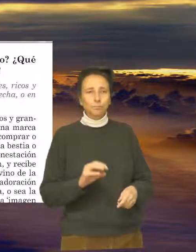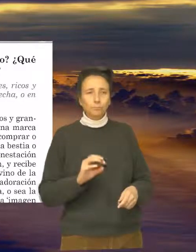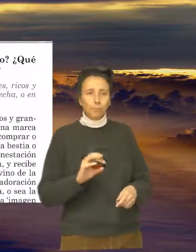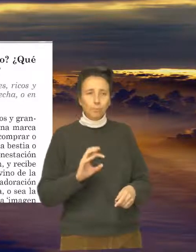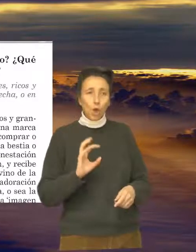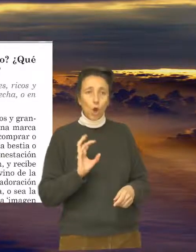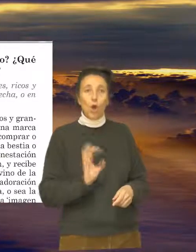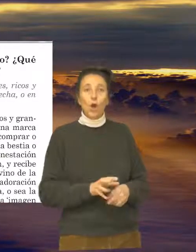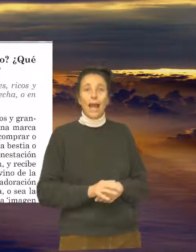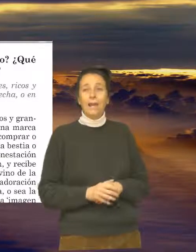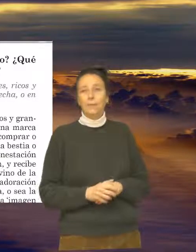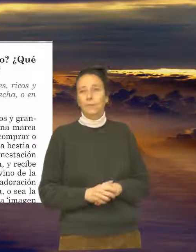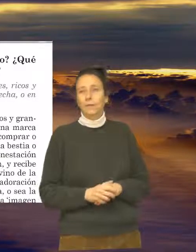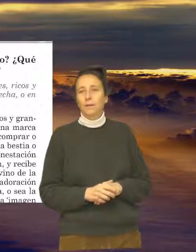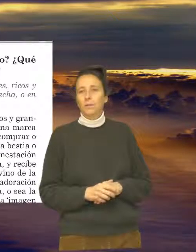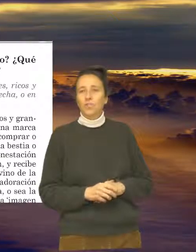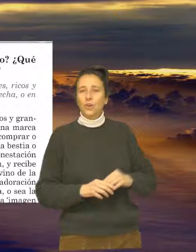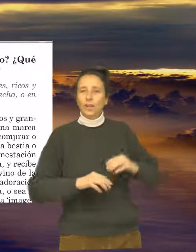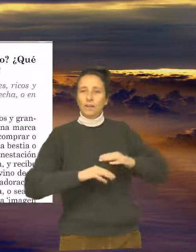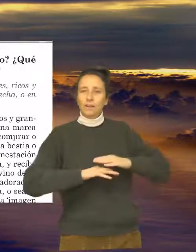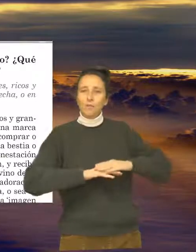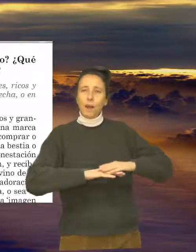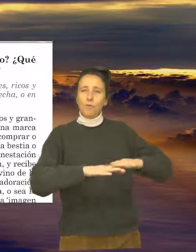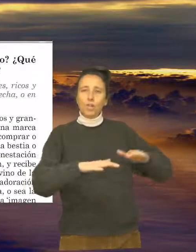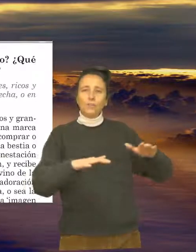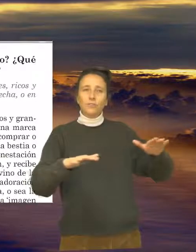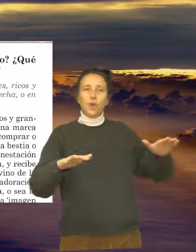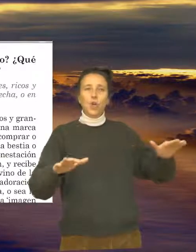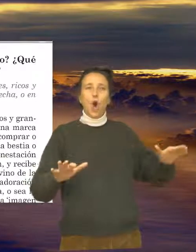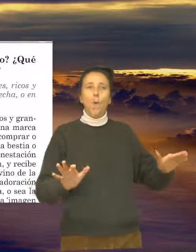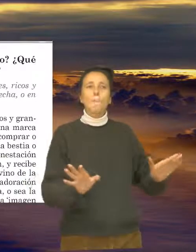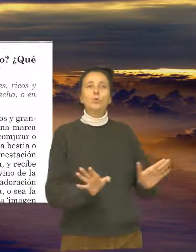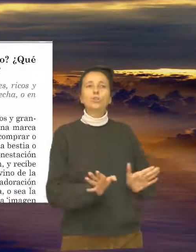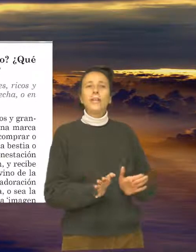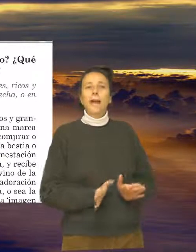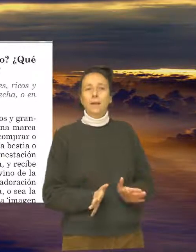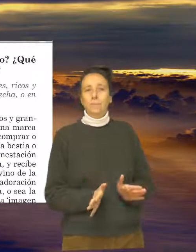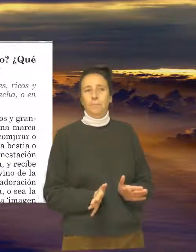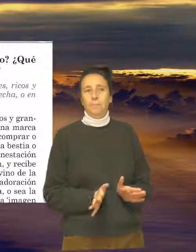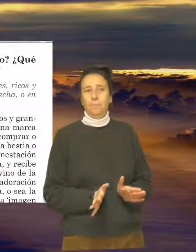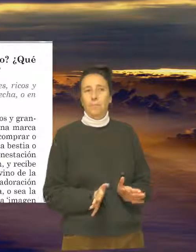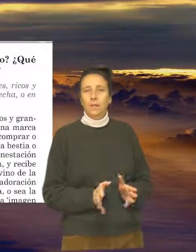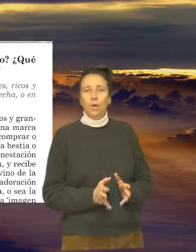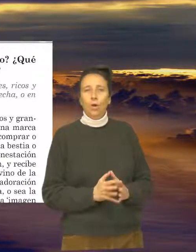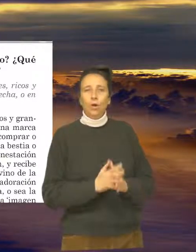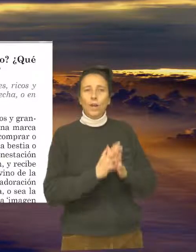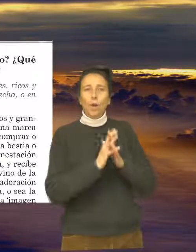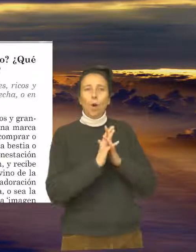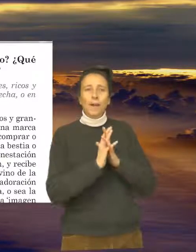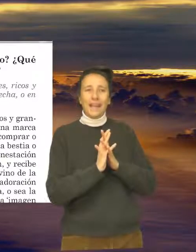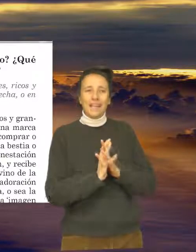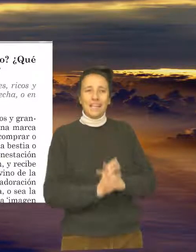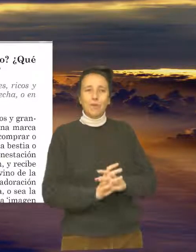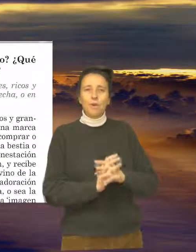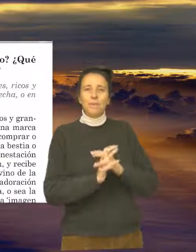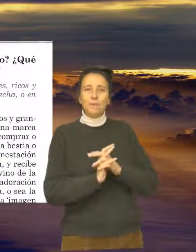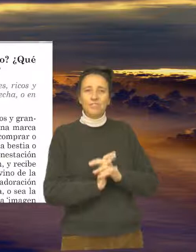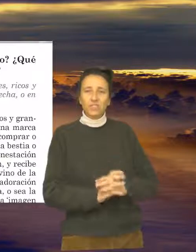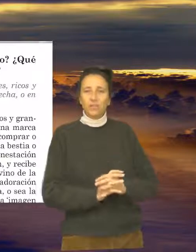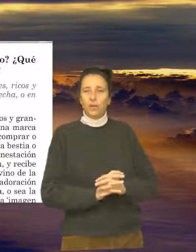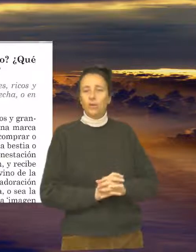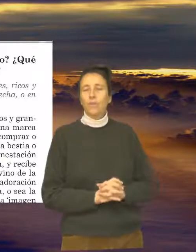acción local, sino que tendrá una proyección mundial, con el